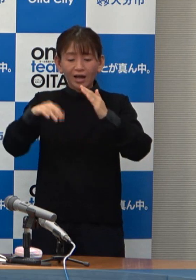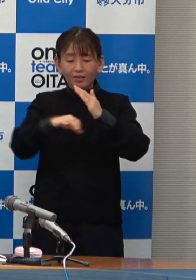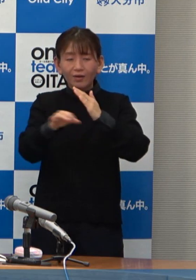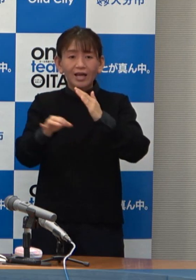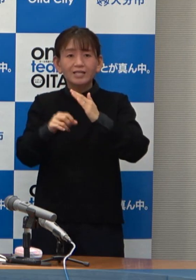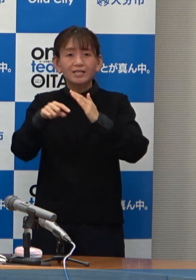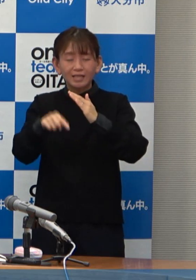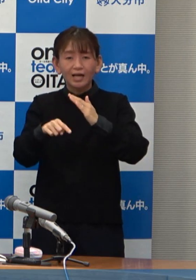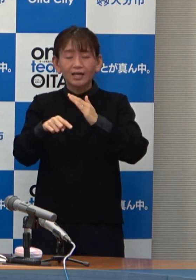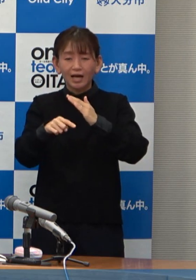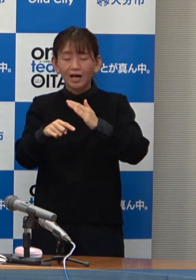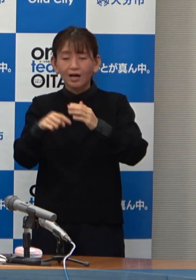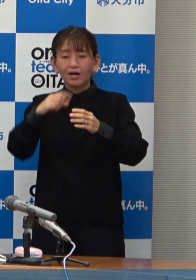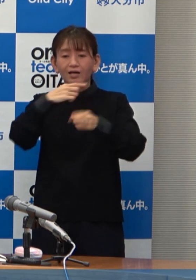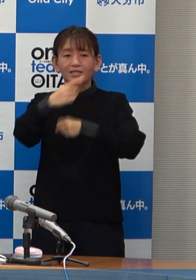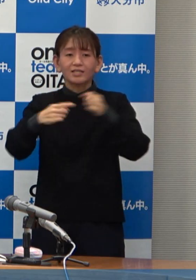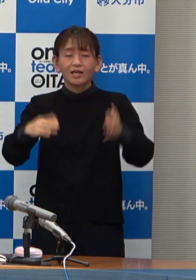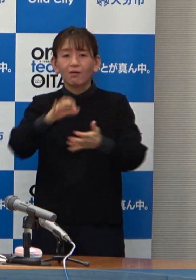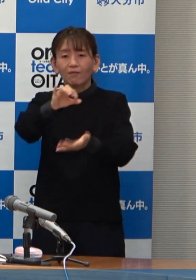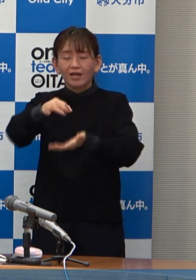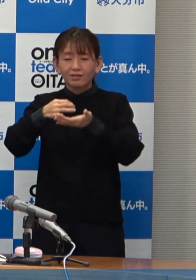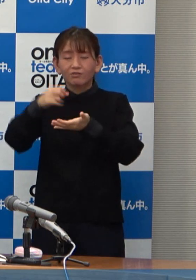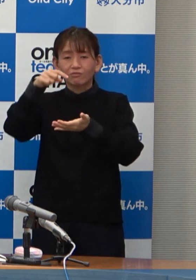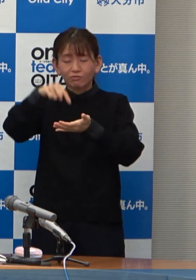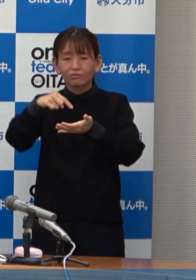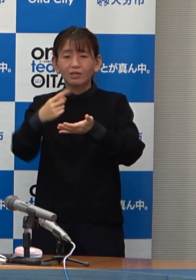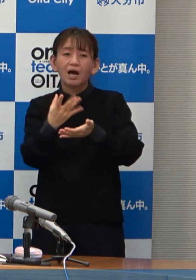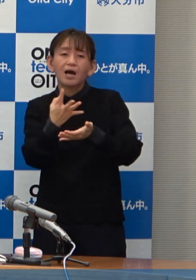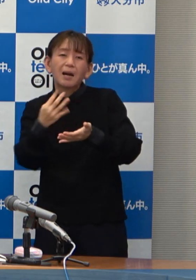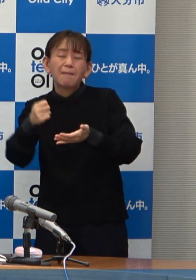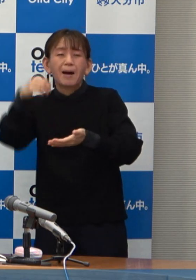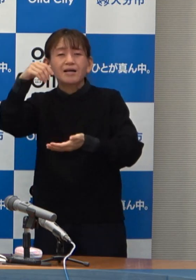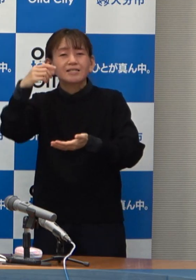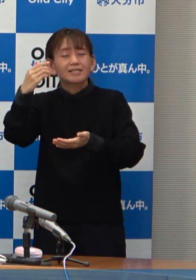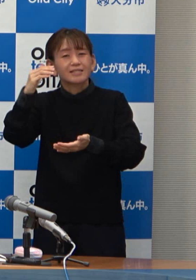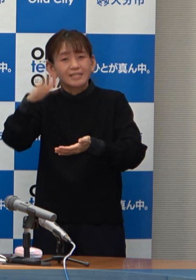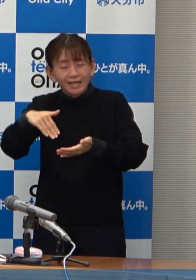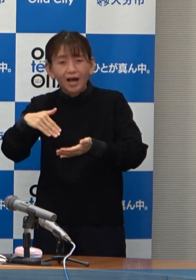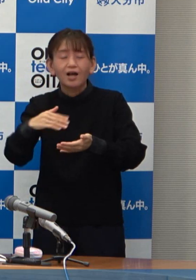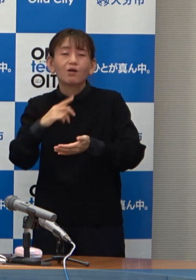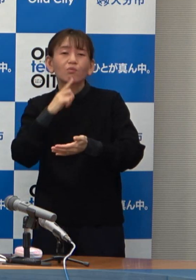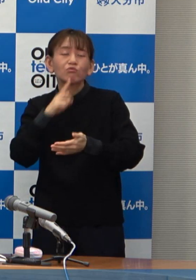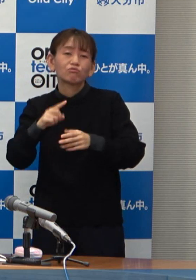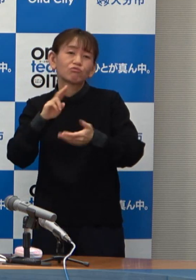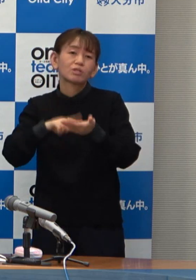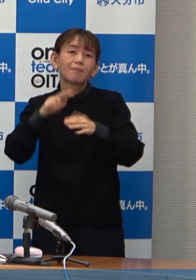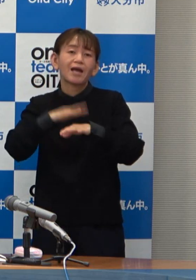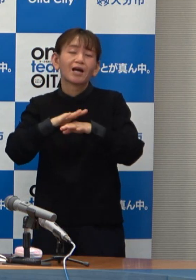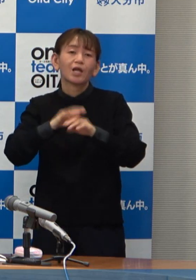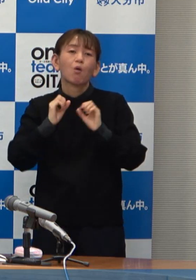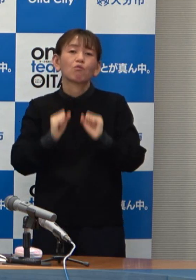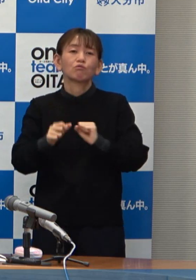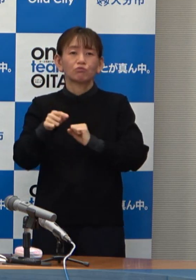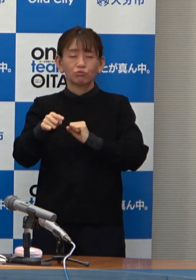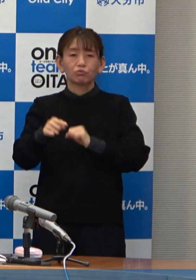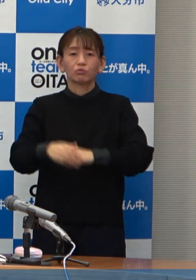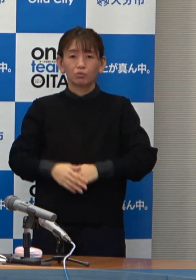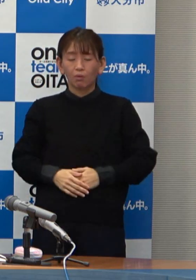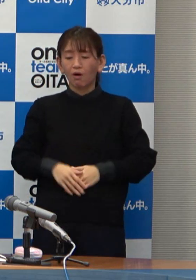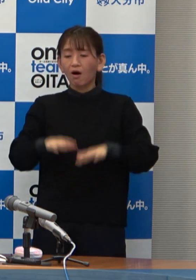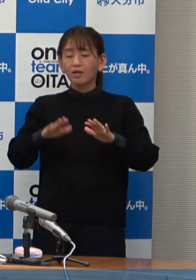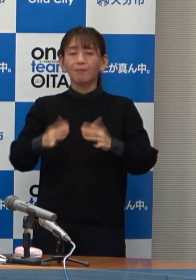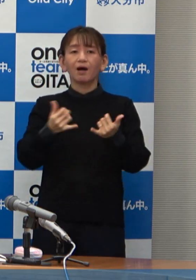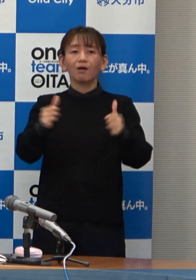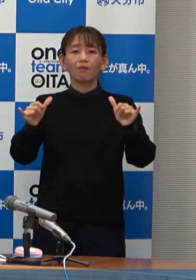収入がこれ以下とかですねそういう決め方をするとこの昨今非常に経済的にも収入の面でも